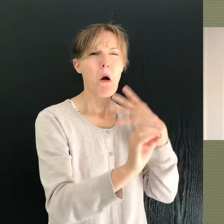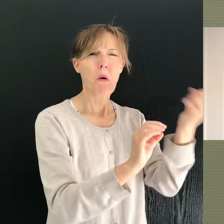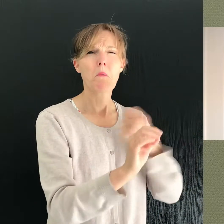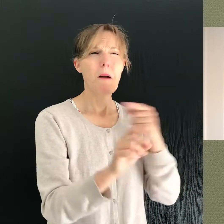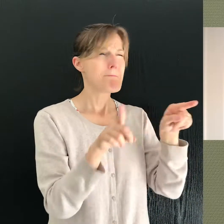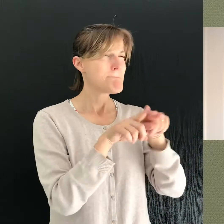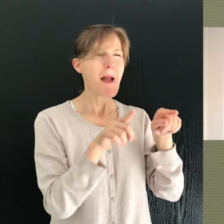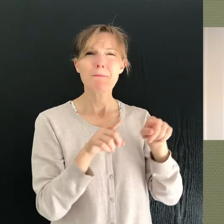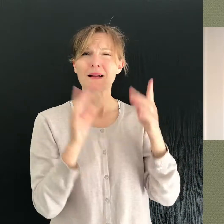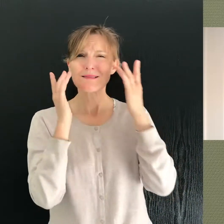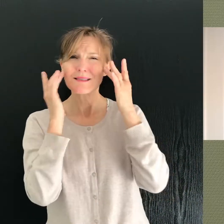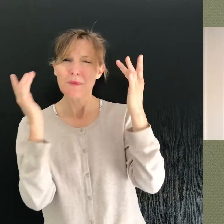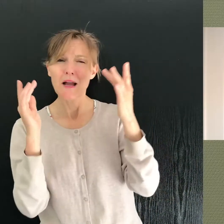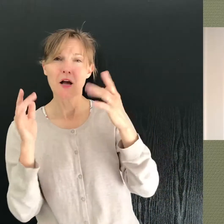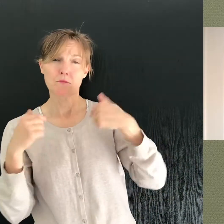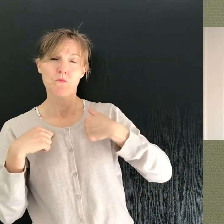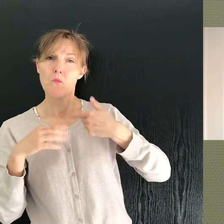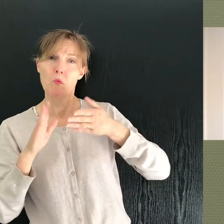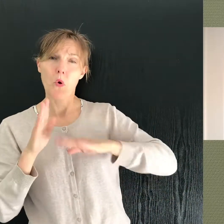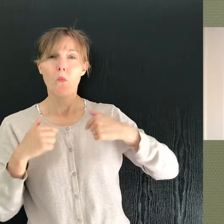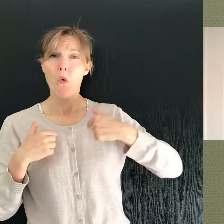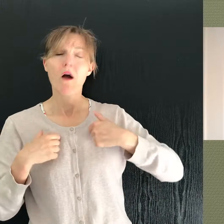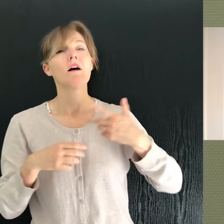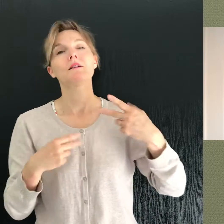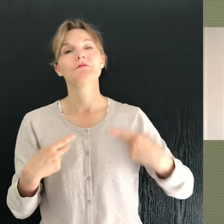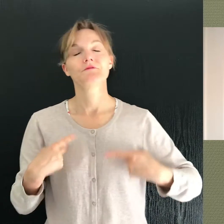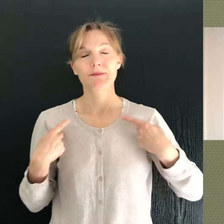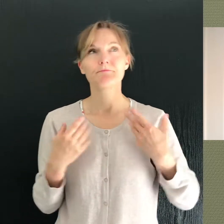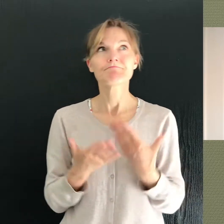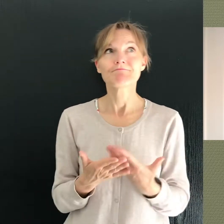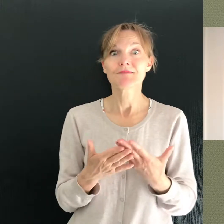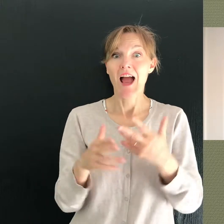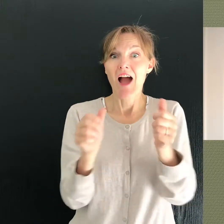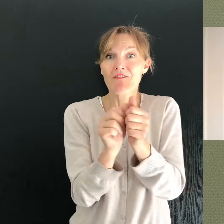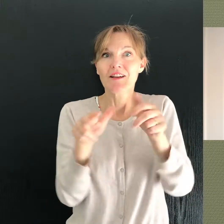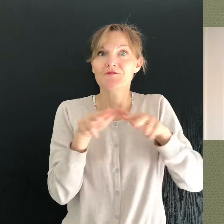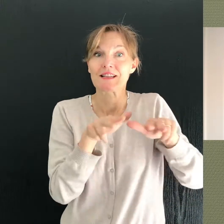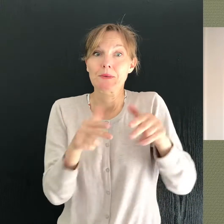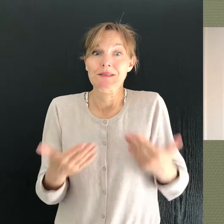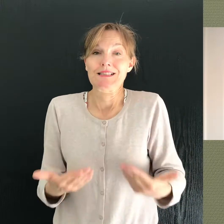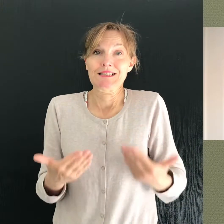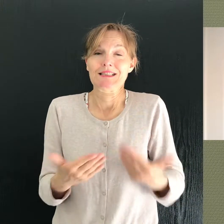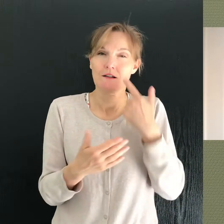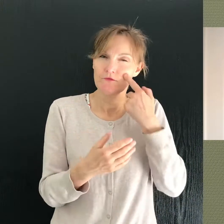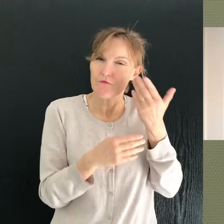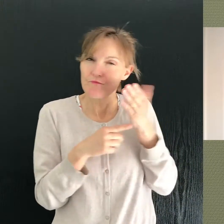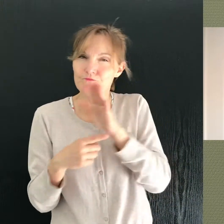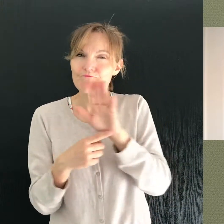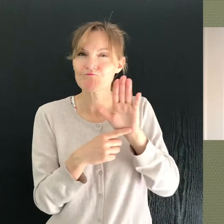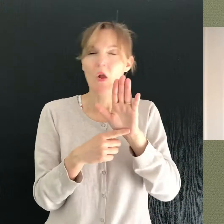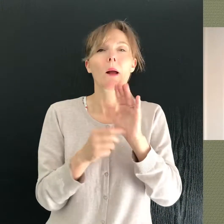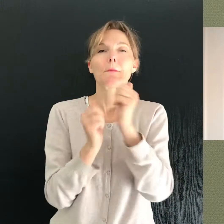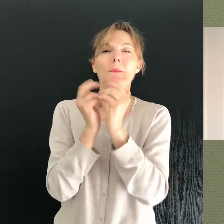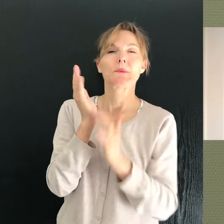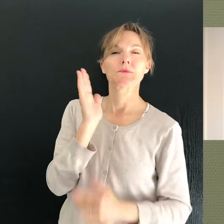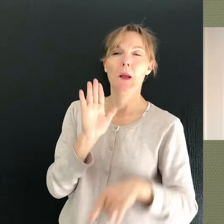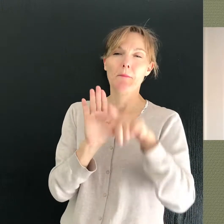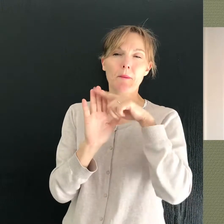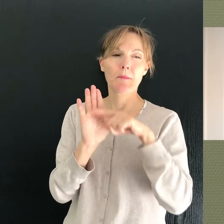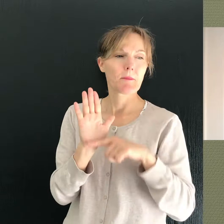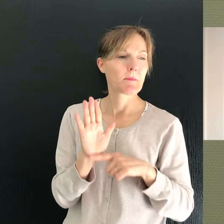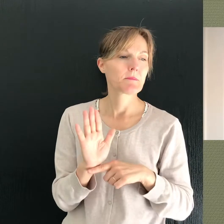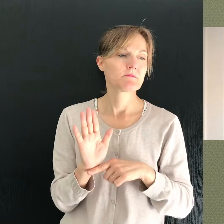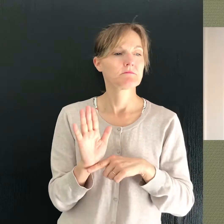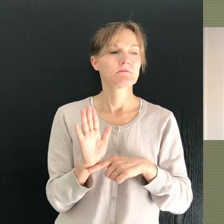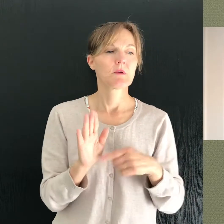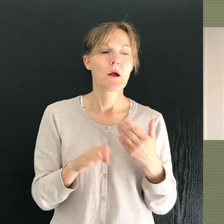relatant d'expériences similaires à la mienne. C'est pourquoi, au travers de cette nouvelle vidéo, nous allons identifier les éléments